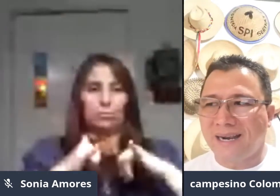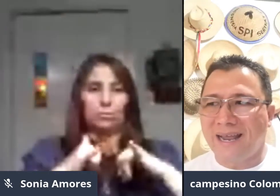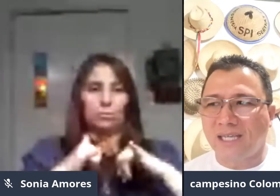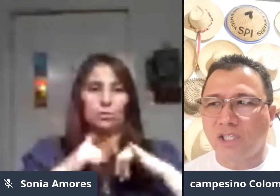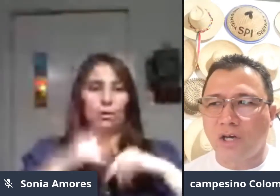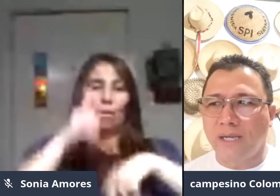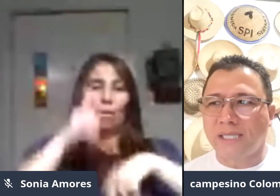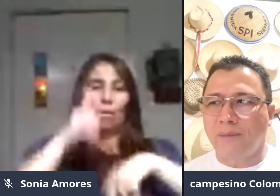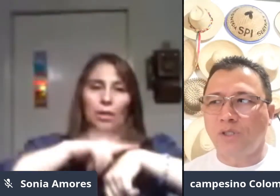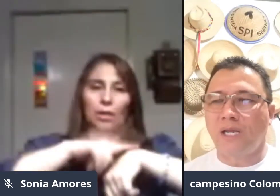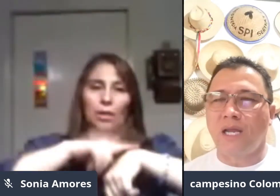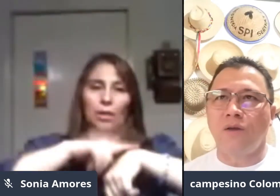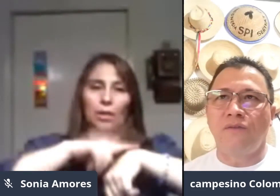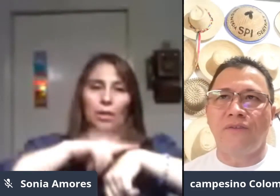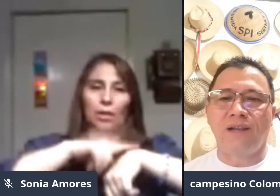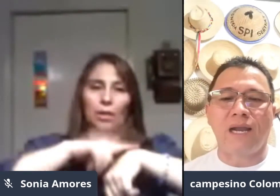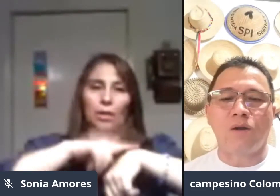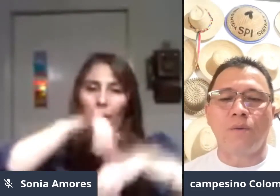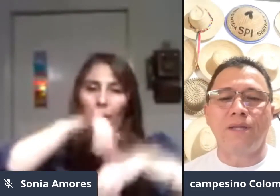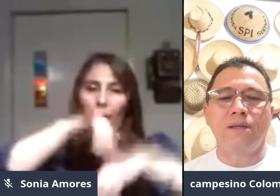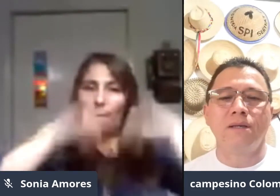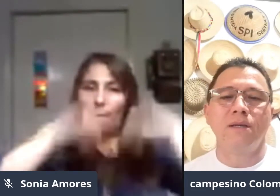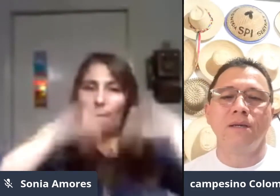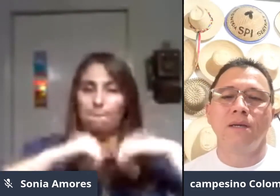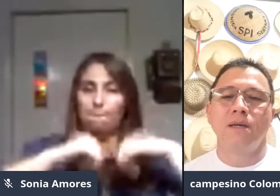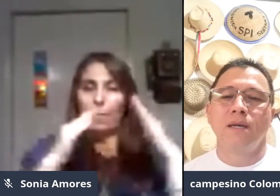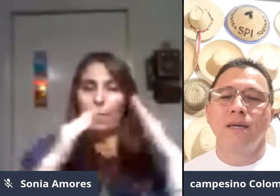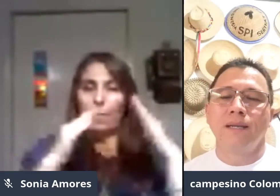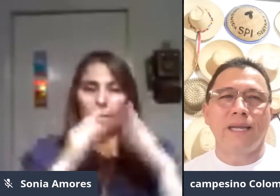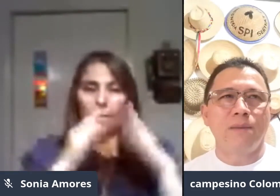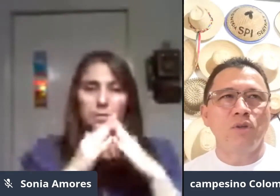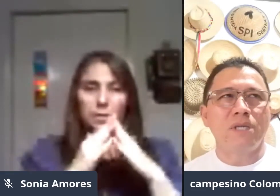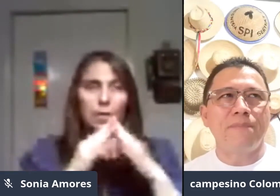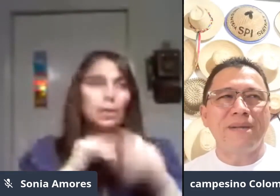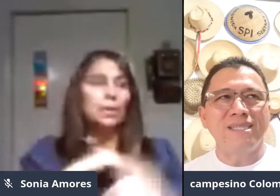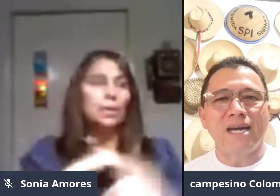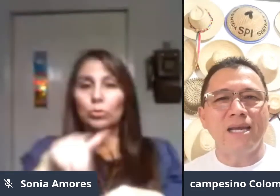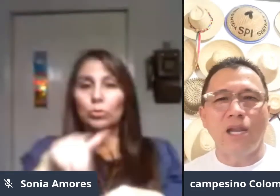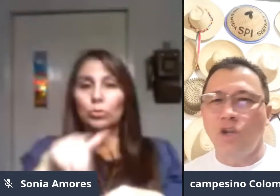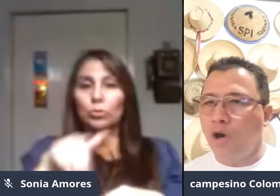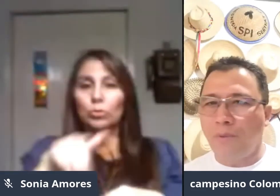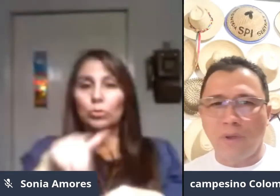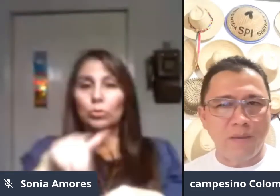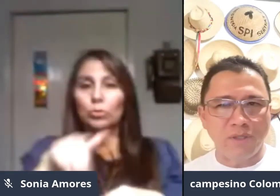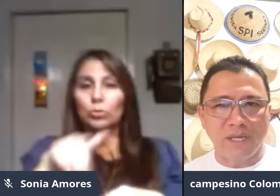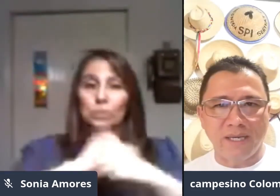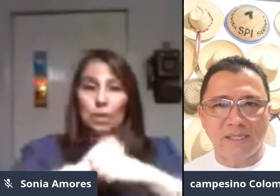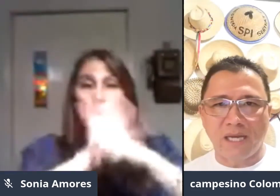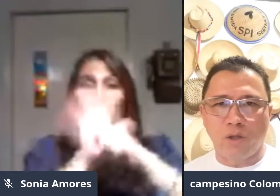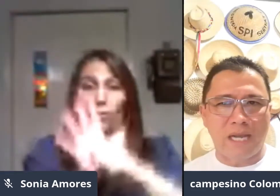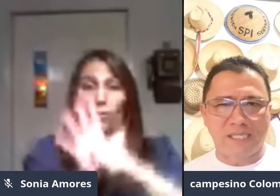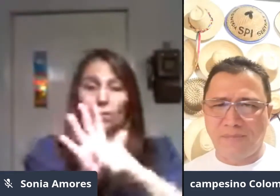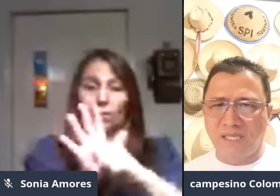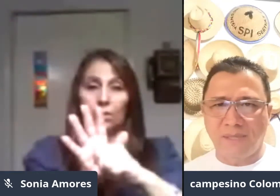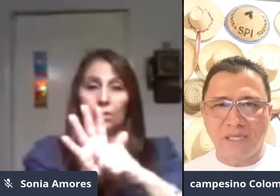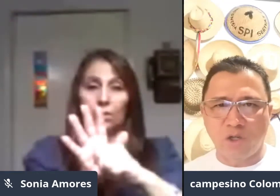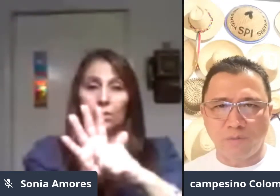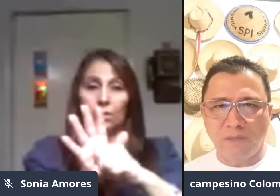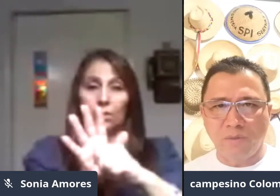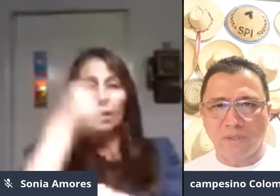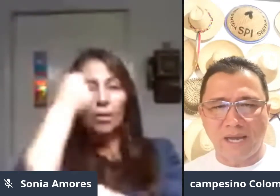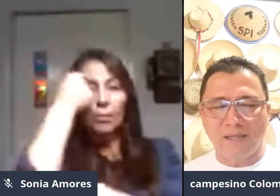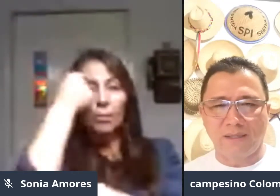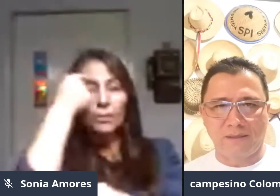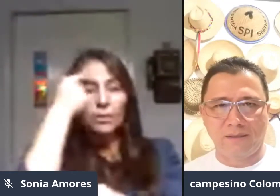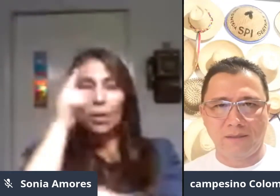de estas reacciones que hemos tenido frente al COVID, tenemos que pensar en que no podemos seguir siendo las mismas y